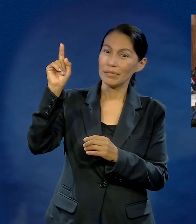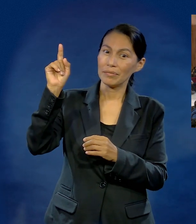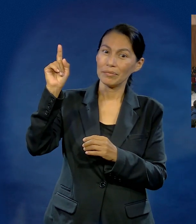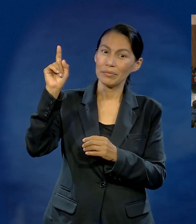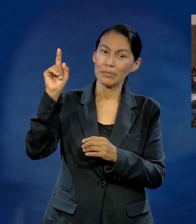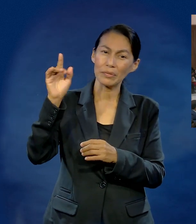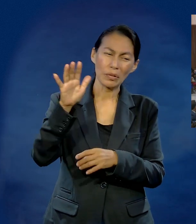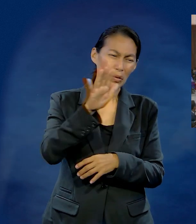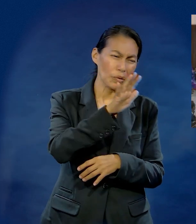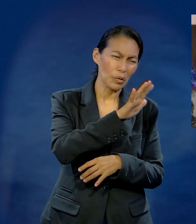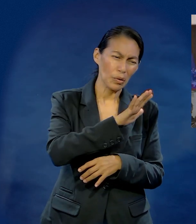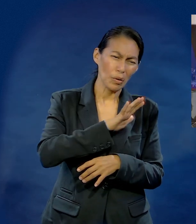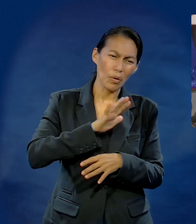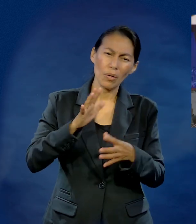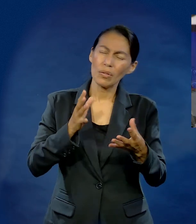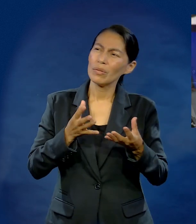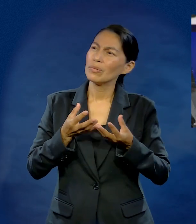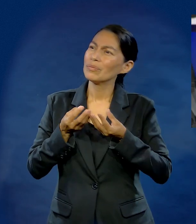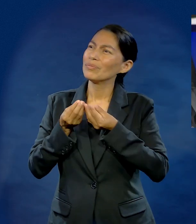tu ser.